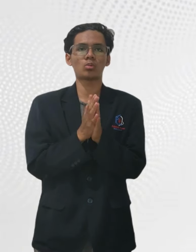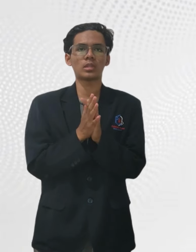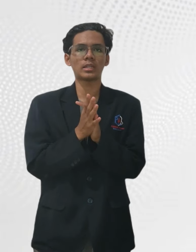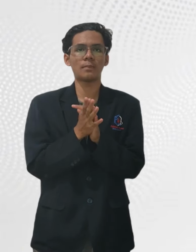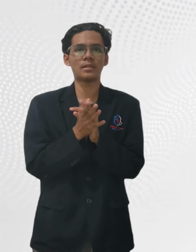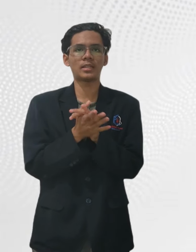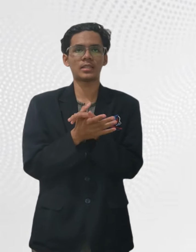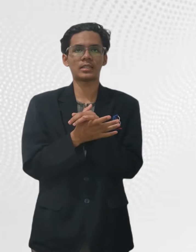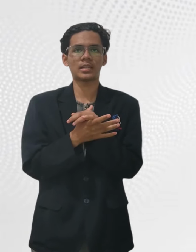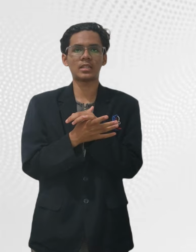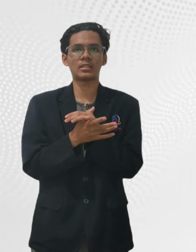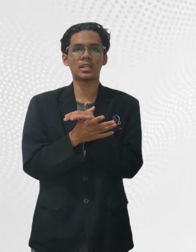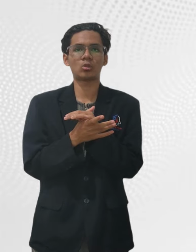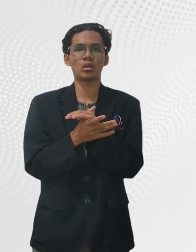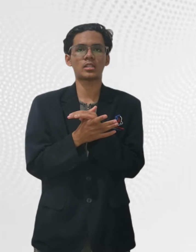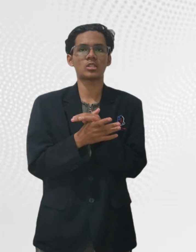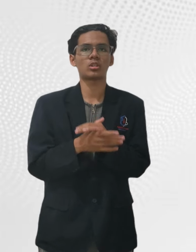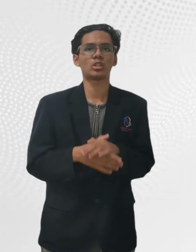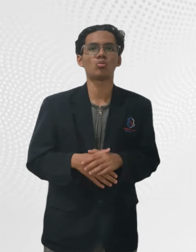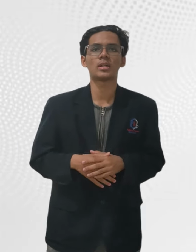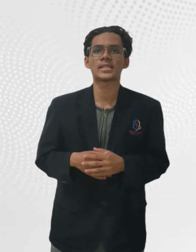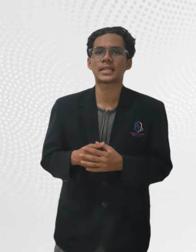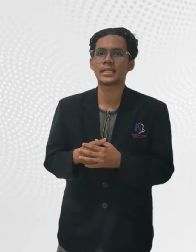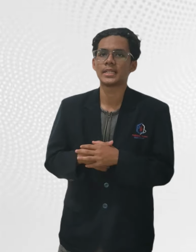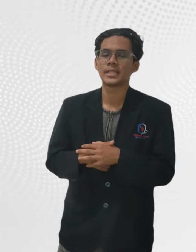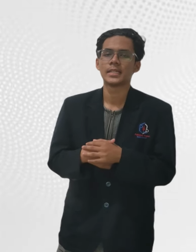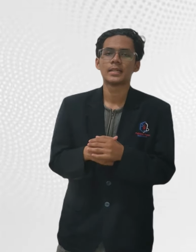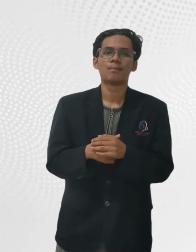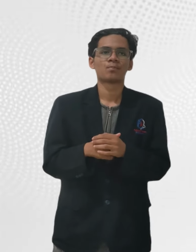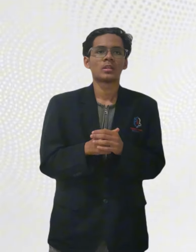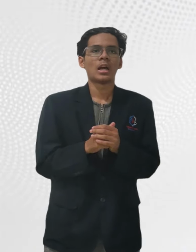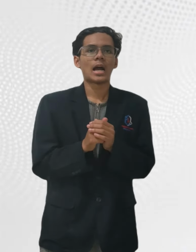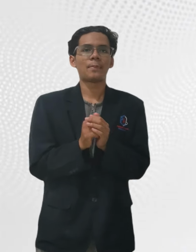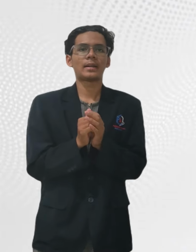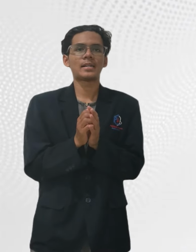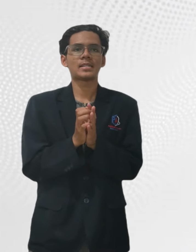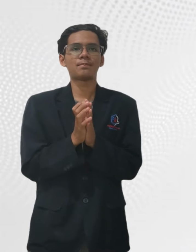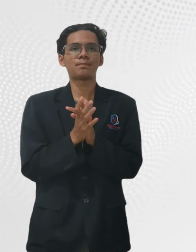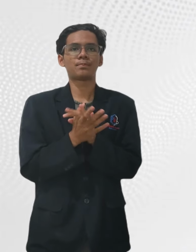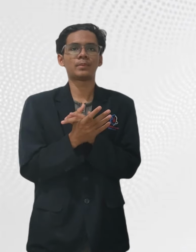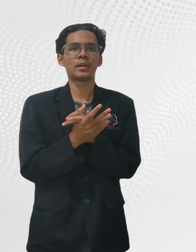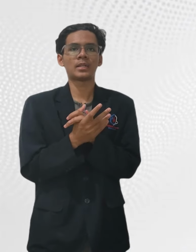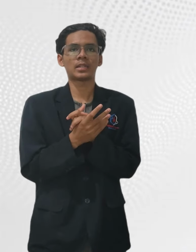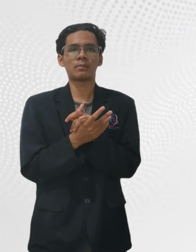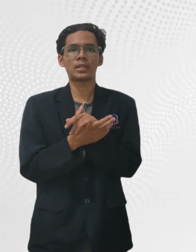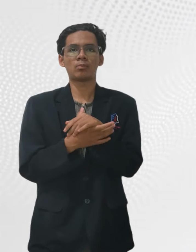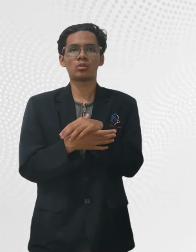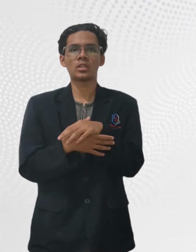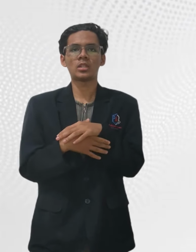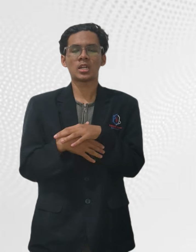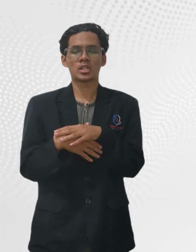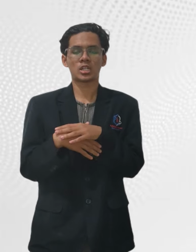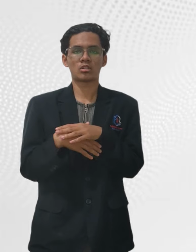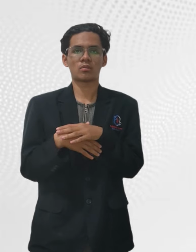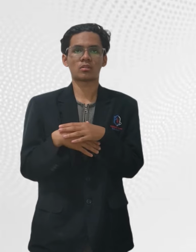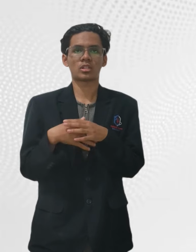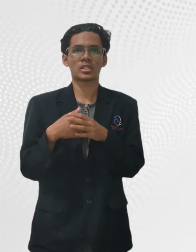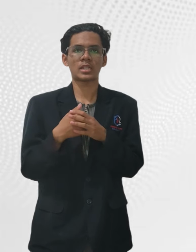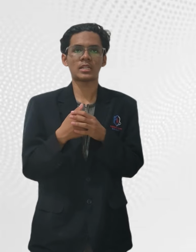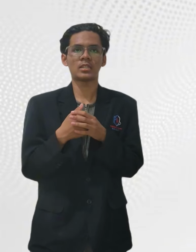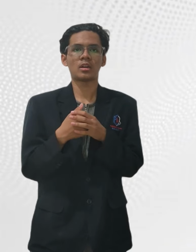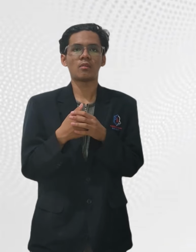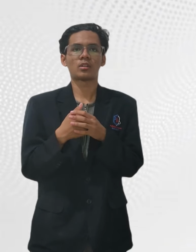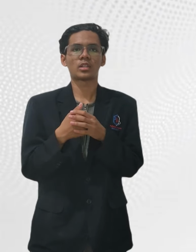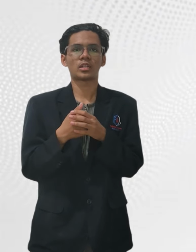tegangan output diambil dari titik tengah dari dua resistor yang dihubungkan seri. Aplikasi pembagi tegangan meliputi sensor